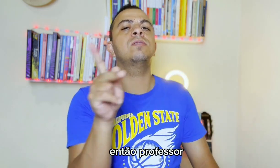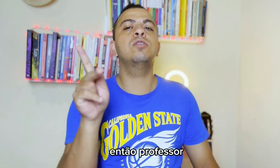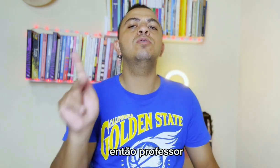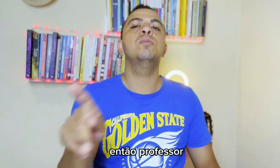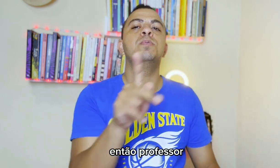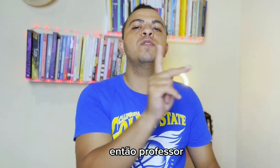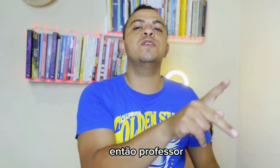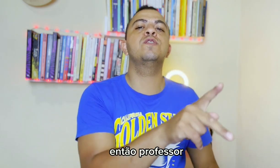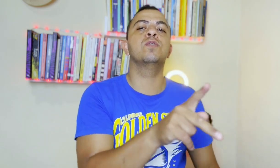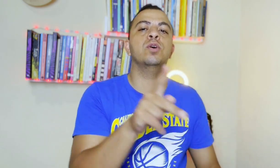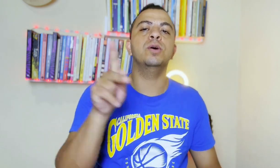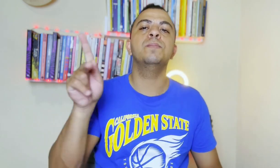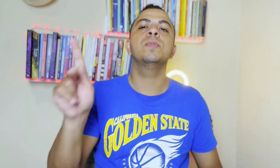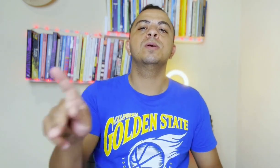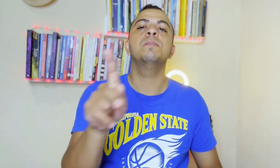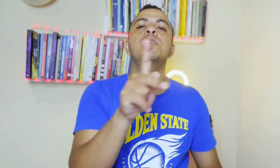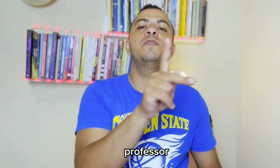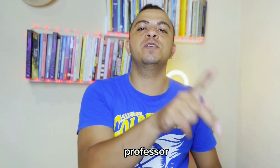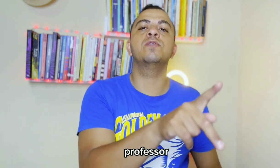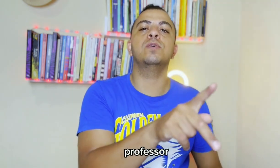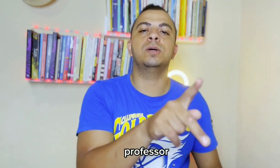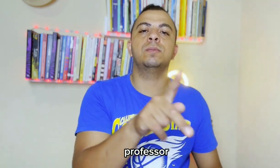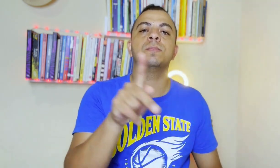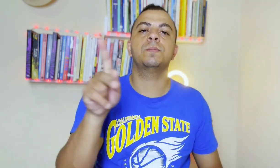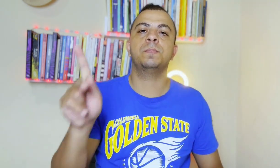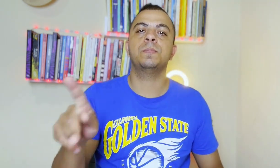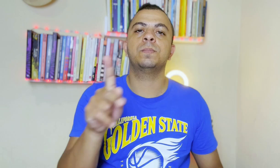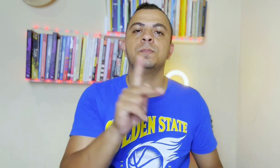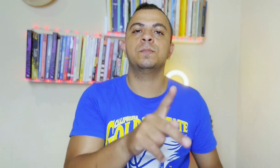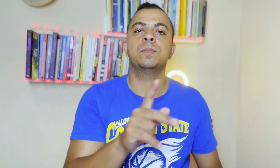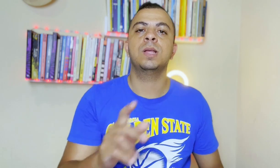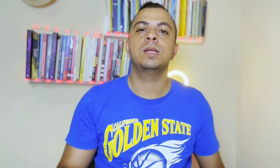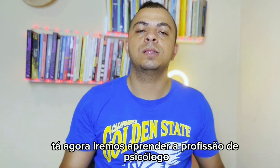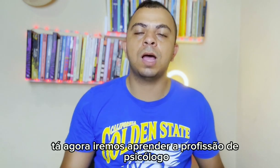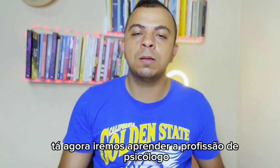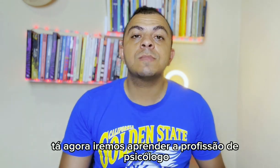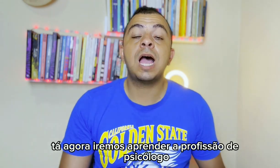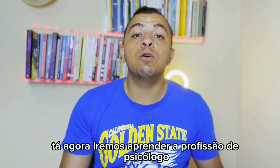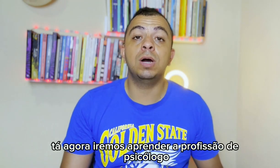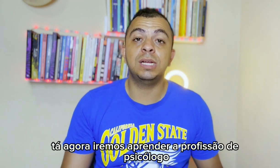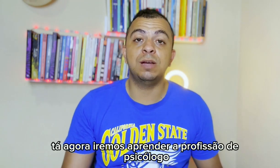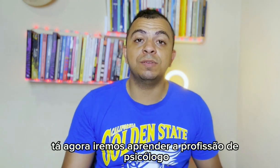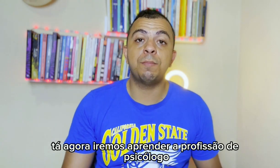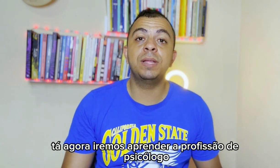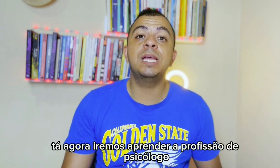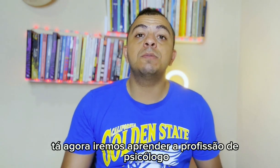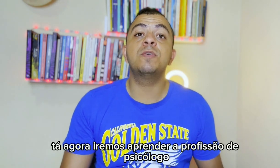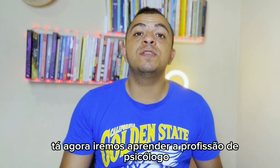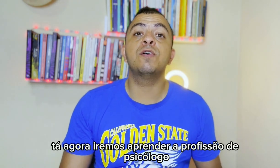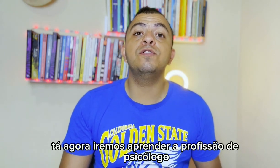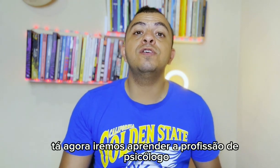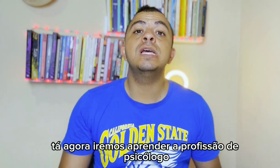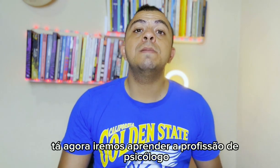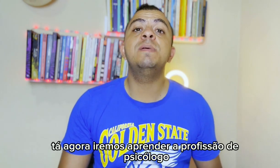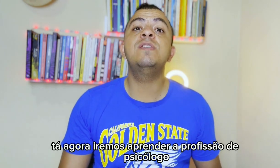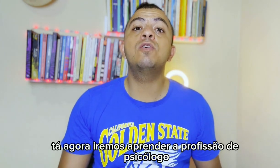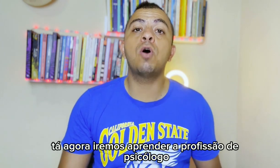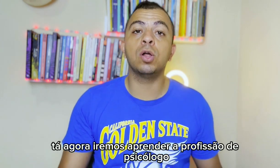tal. Professor. Professor. Tá? Agora iremos aprender a profissão de